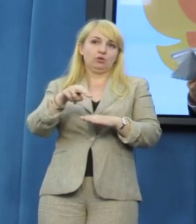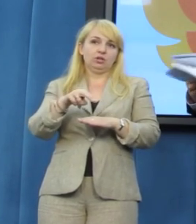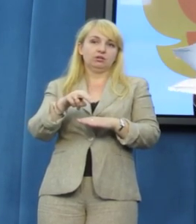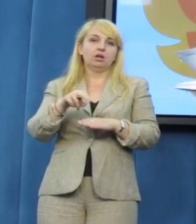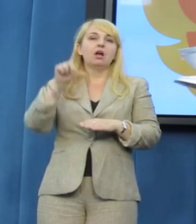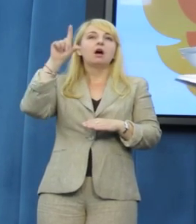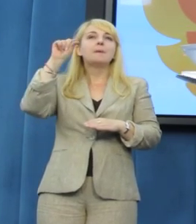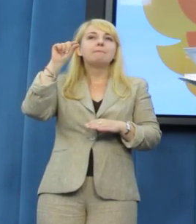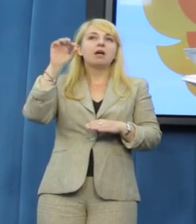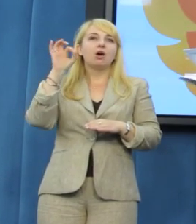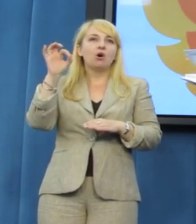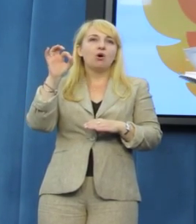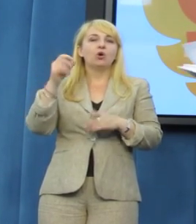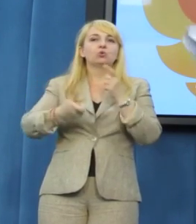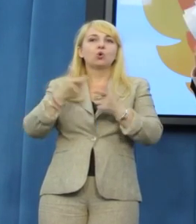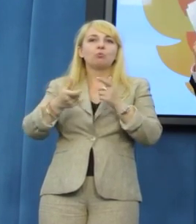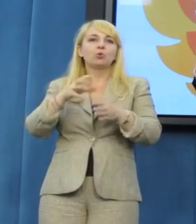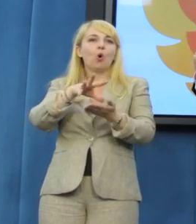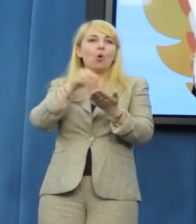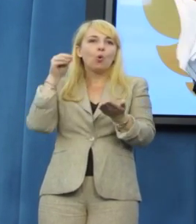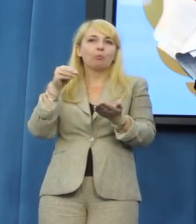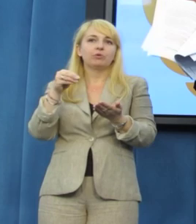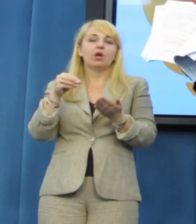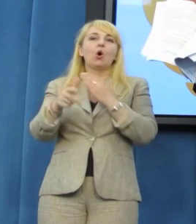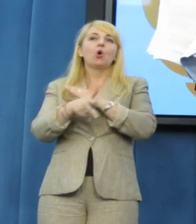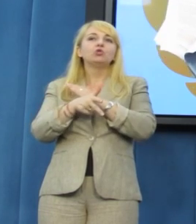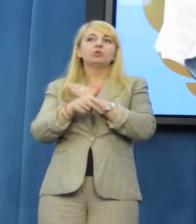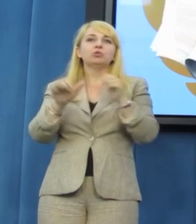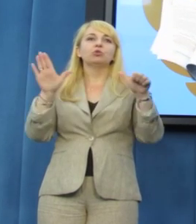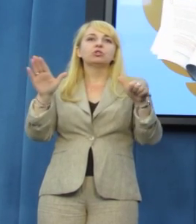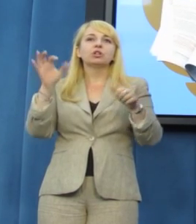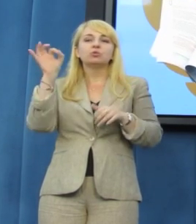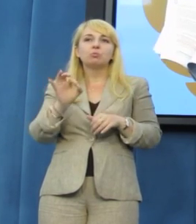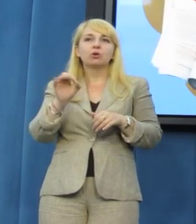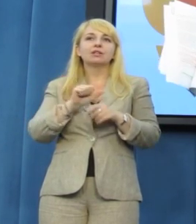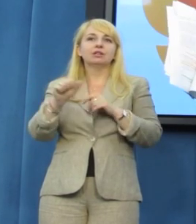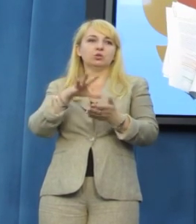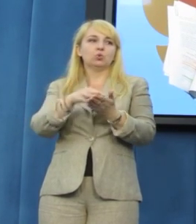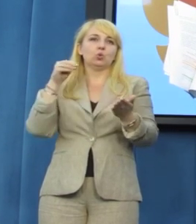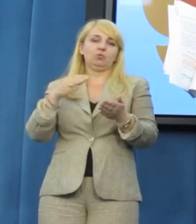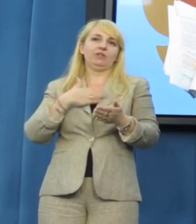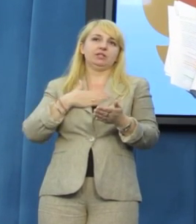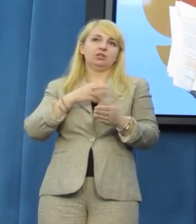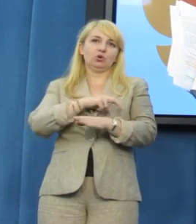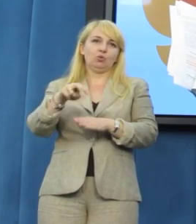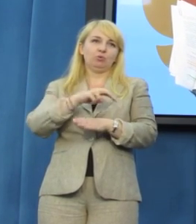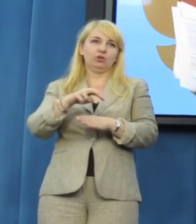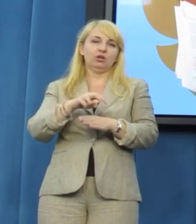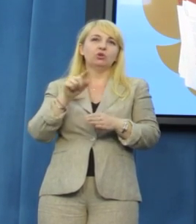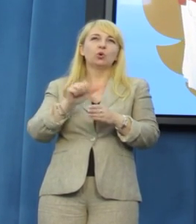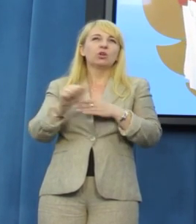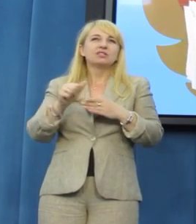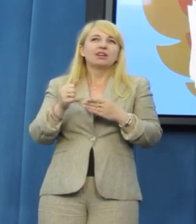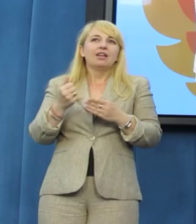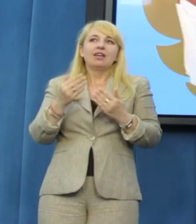prostu 86% tego projektu ustawy jest skopiowane z naszego projektu. Niebywałe. Nie